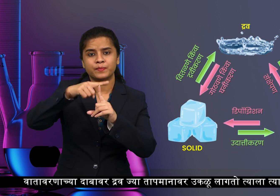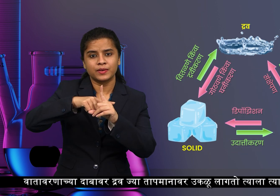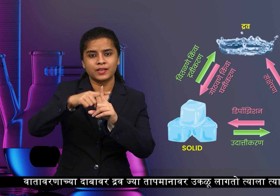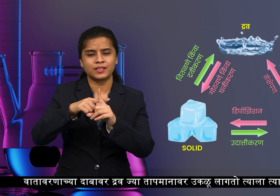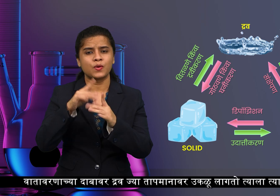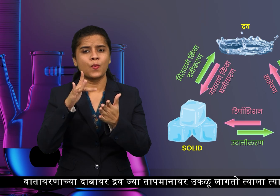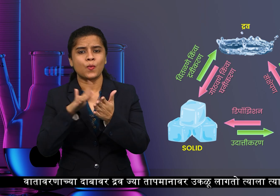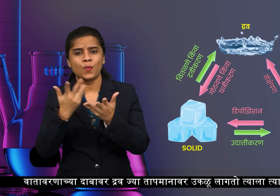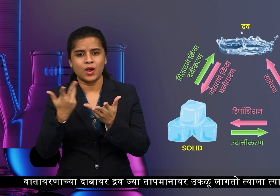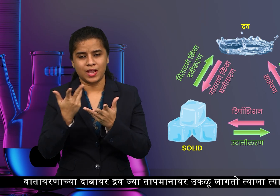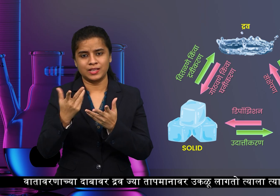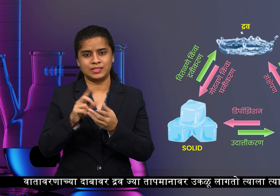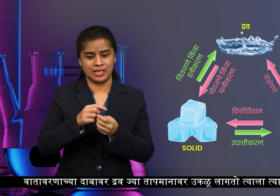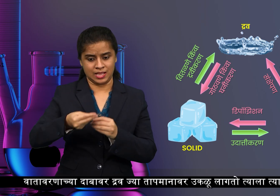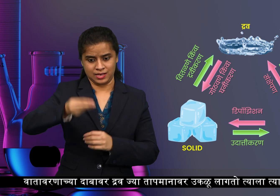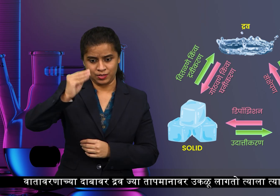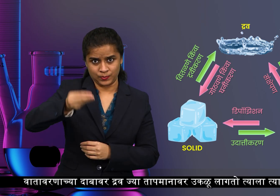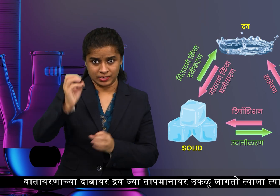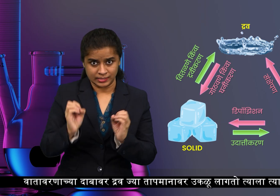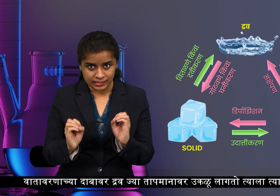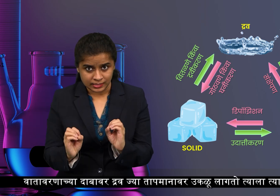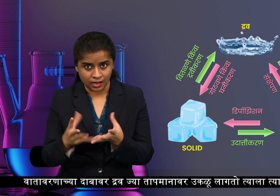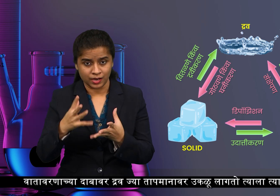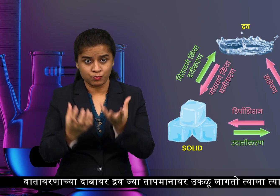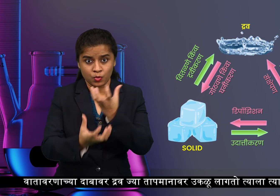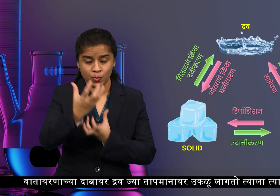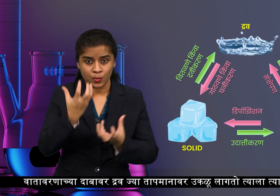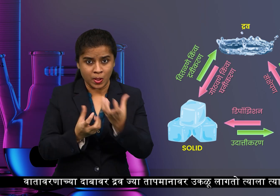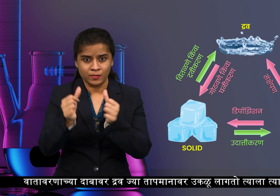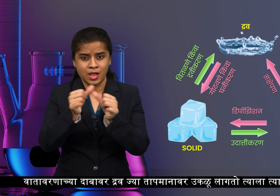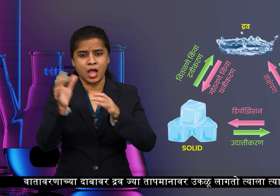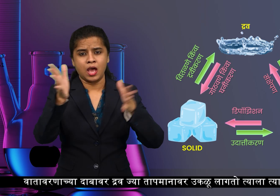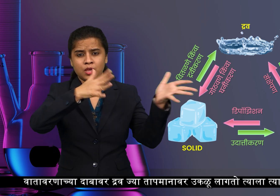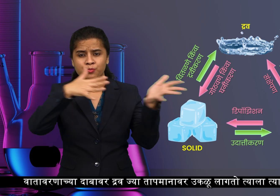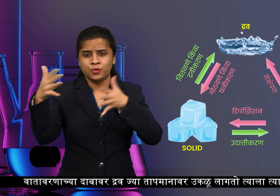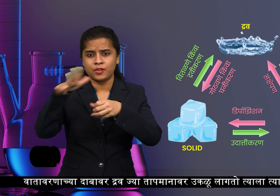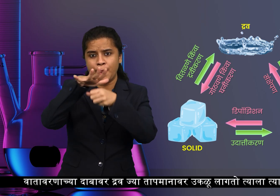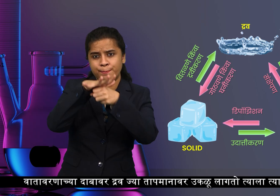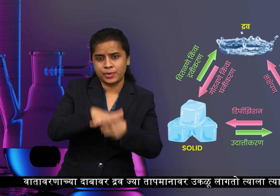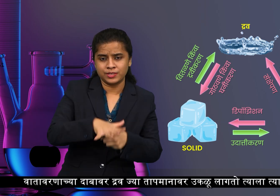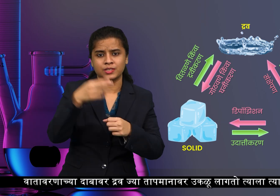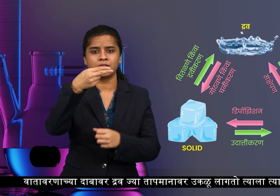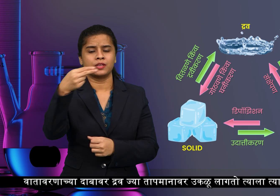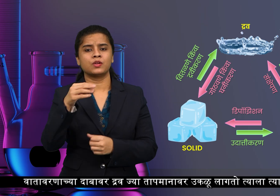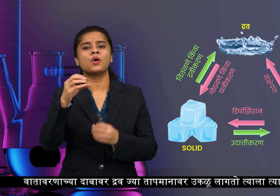वातावरणाच्या दबावावर द्रव ज्या तापमानावर उकळू लागते त्याला त्याचा उत्कलन बिंदू